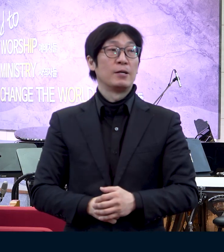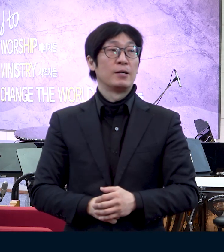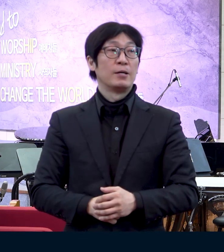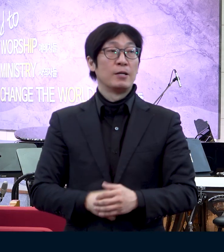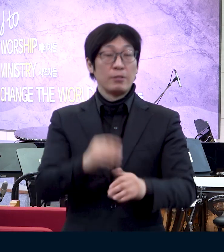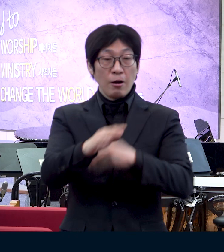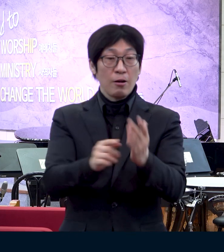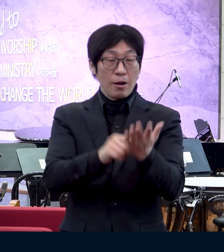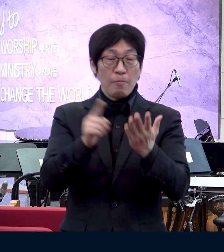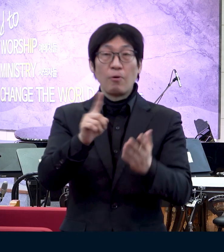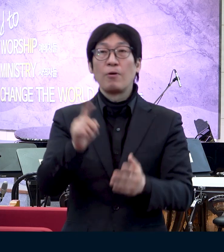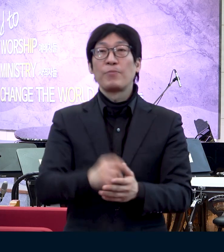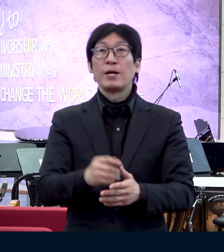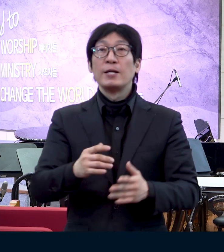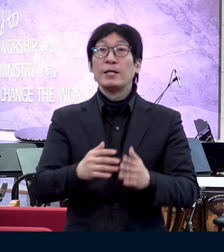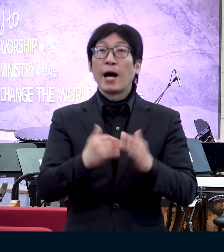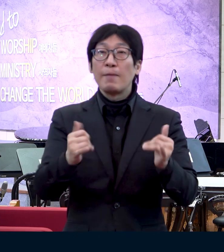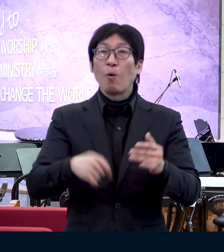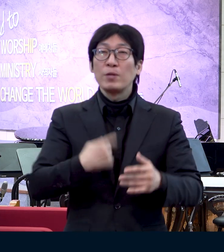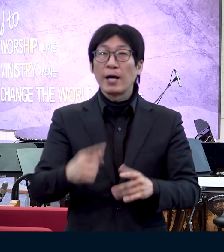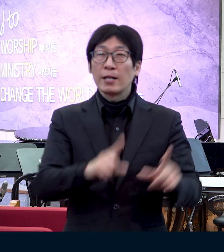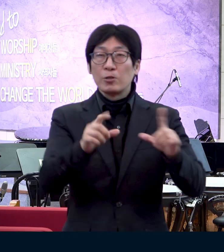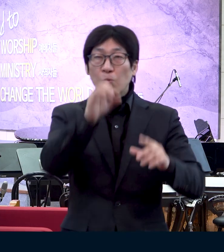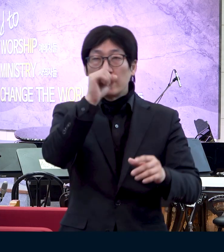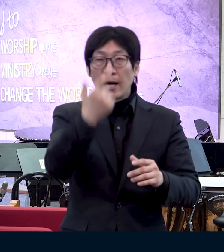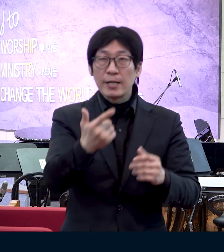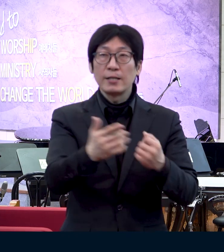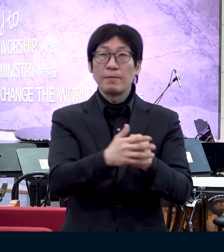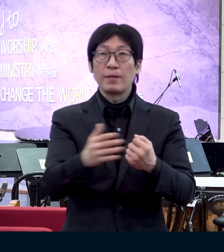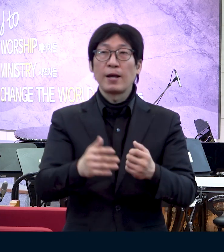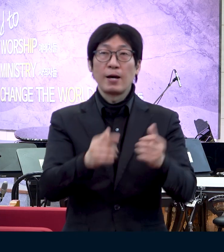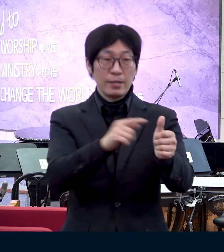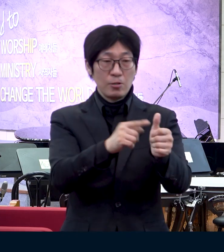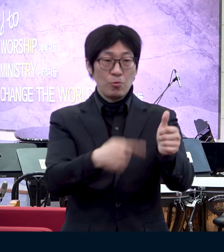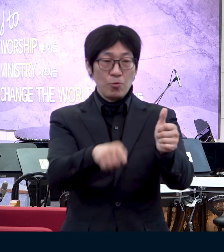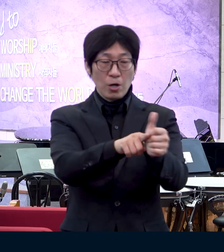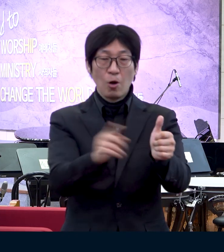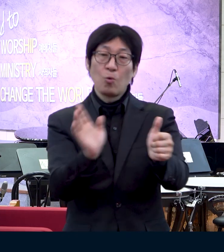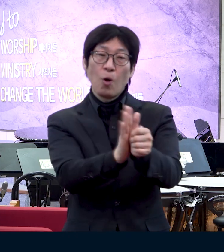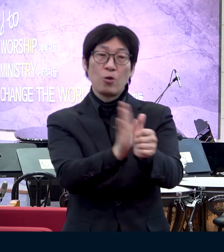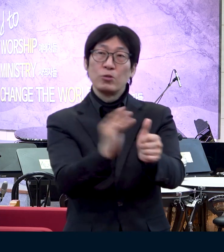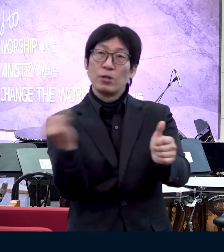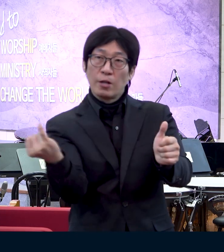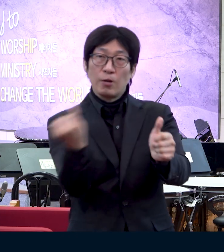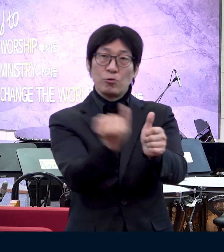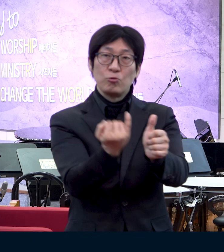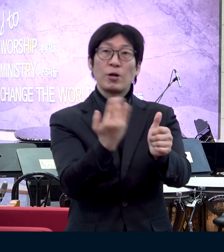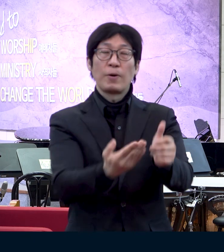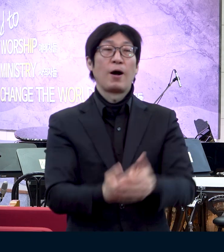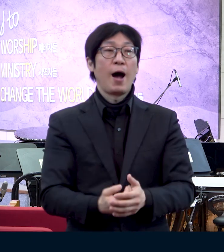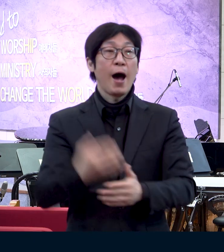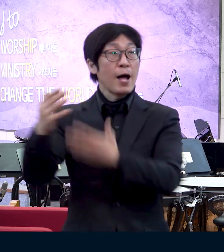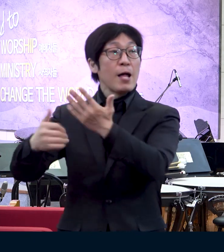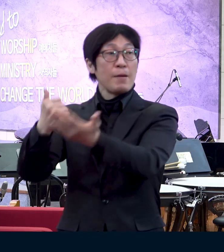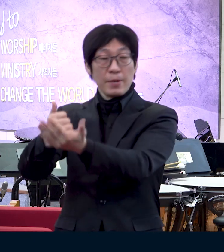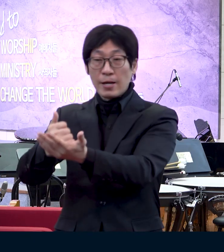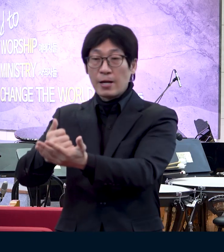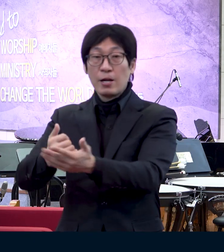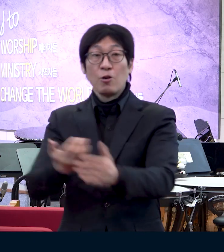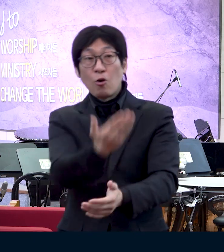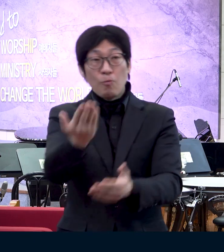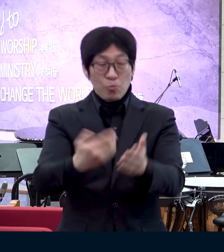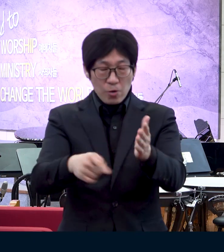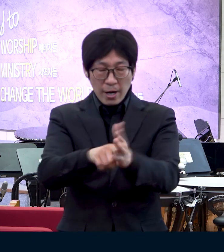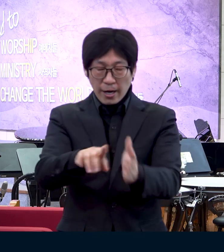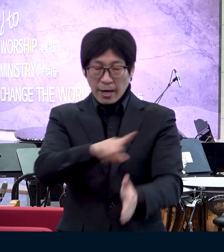혼자 사는 것이 좋지 아니하니 내가 그를 위하여 돕는 배필을 지으리라 하시면서 우리 하나님이 우리를 위하여 가장 먼저 행하신 일이